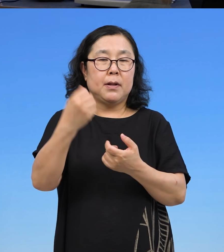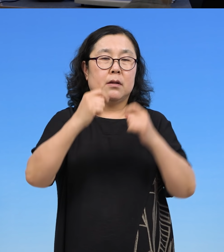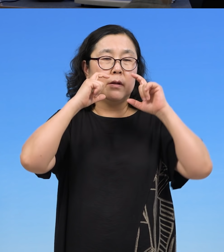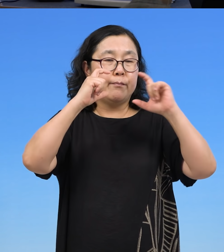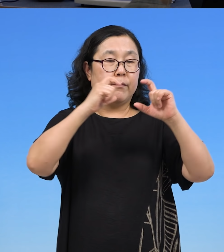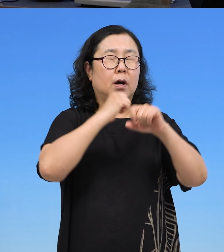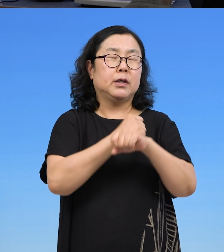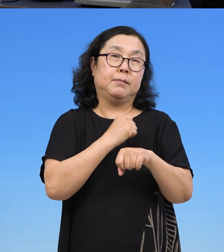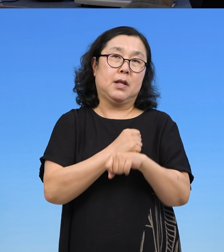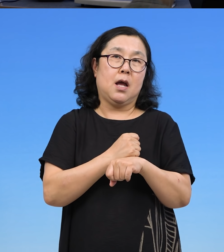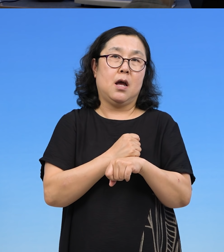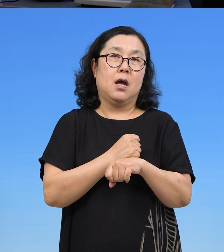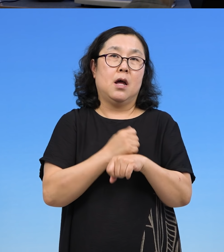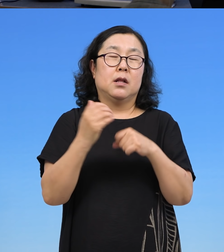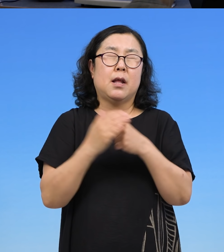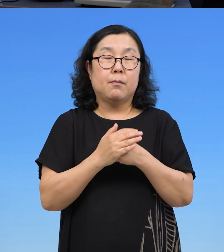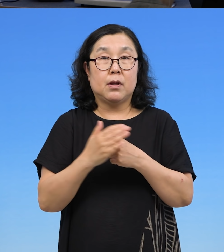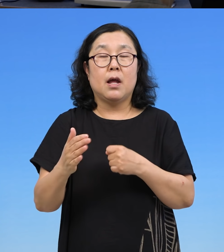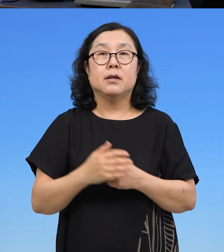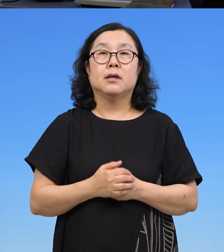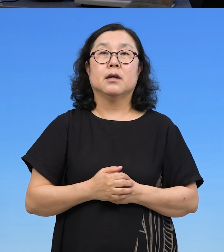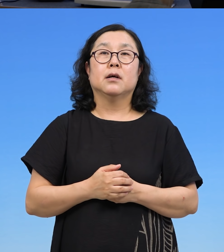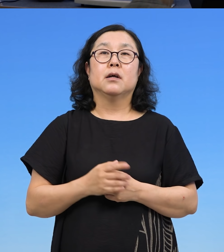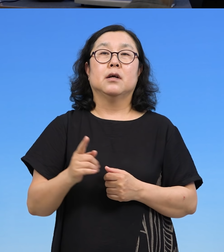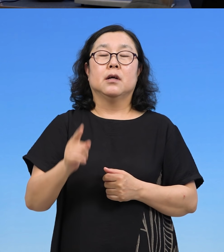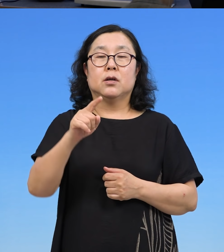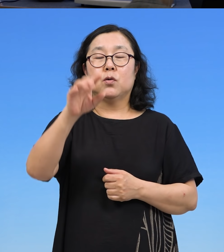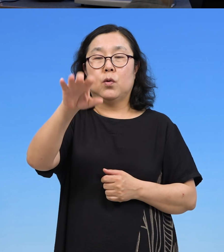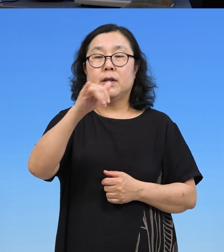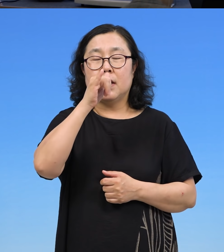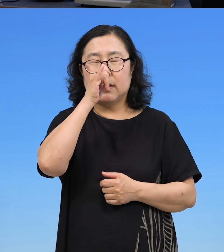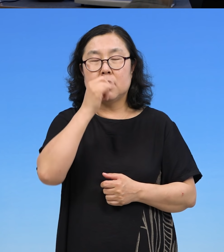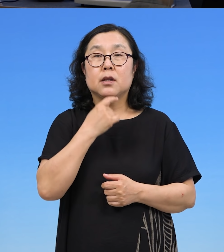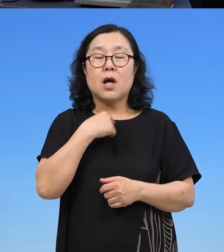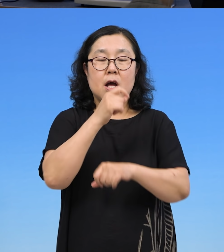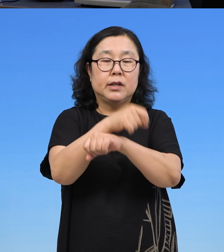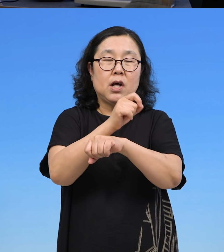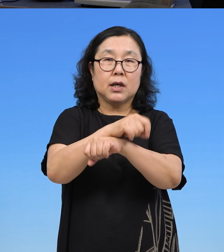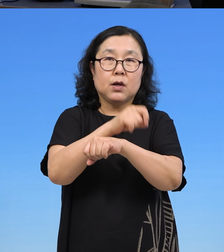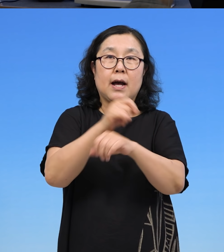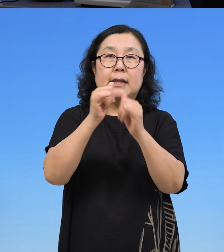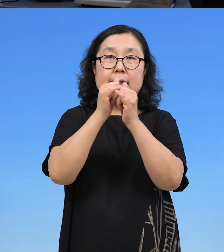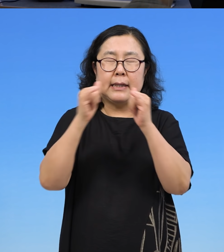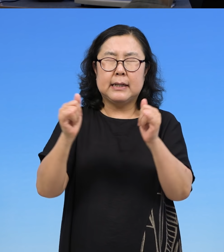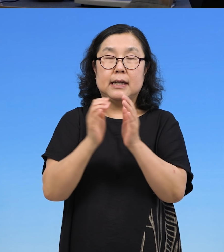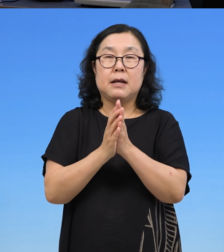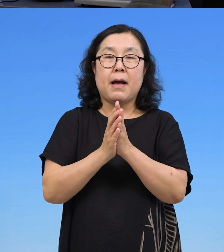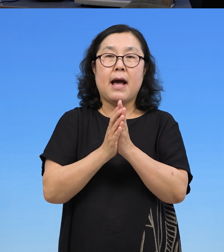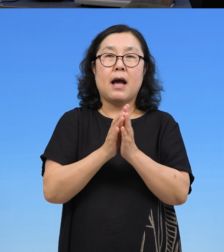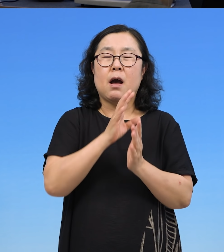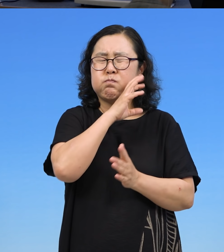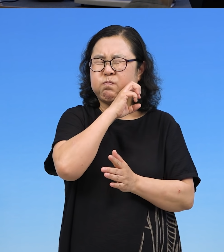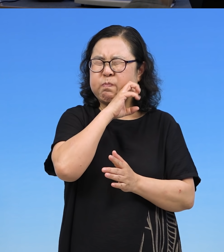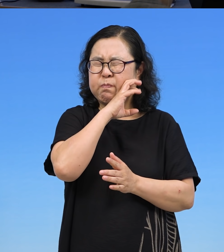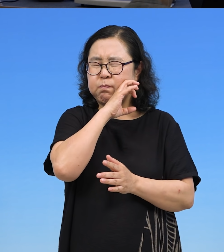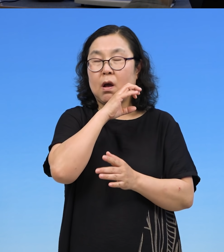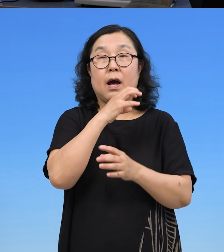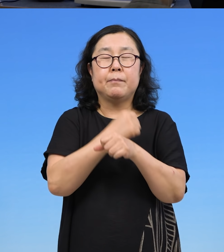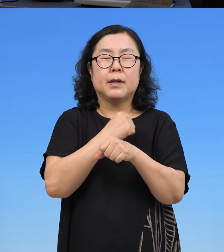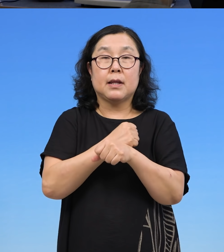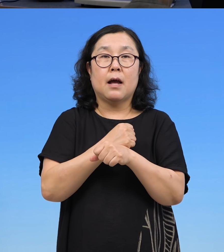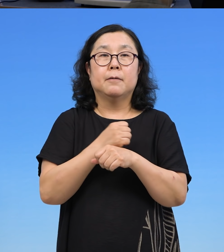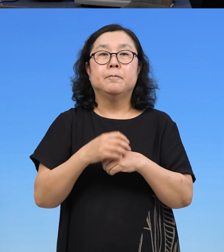예수님이 이런 애매한 말씀을 하셔가지고 또 그 현장에 있던 서기관들의 강한 저항에 직면하는 거